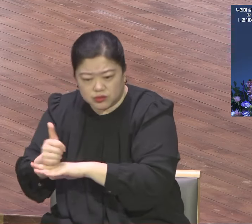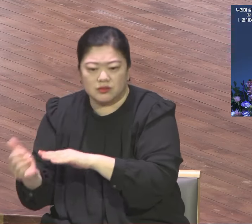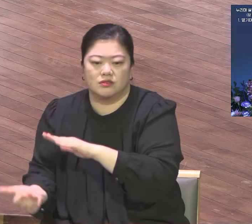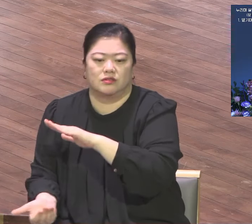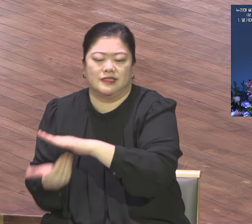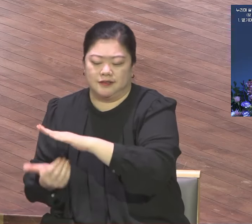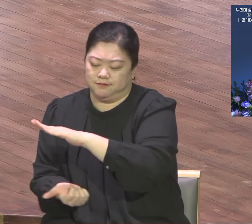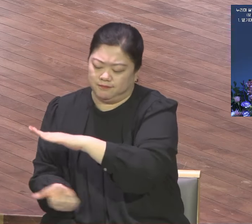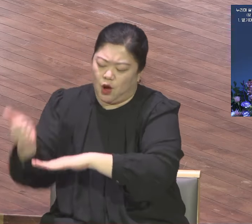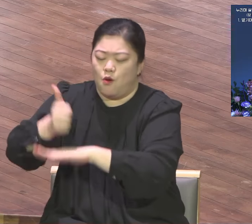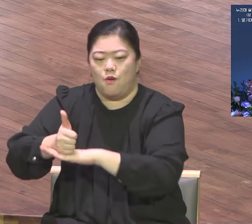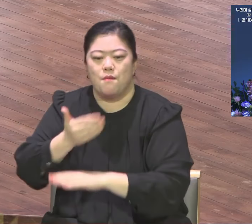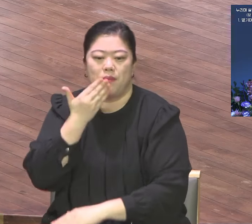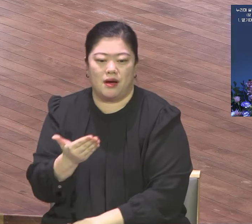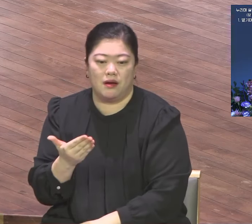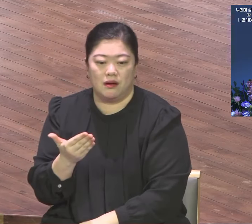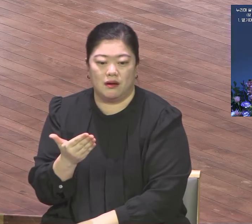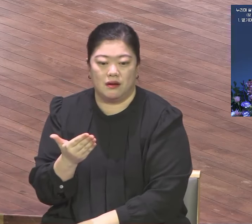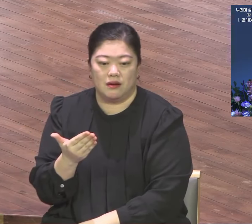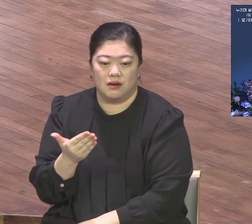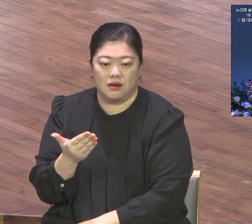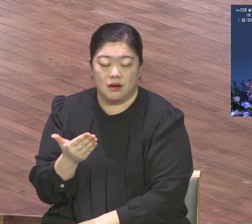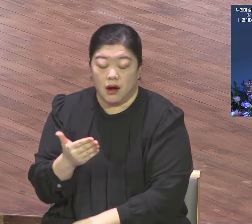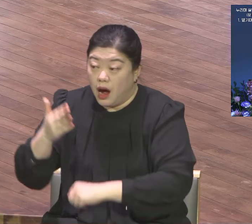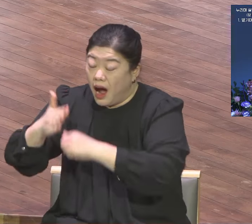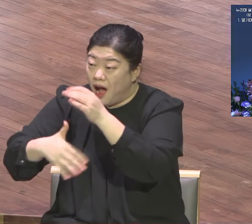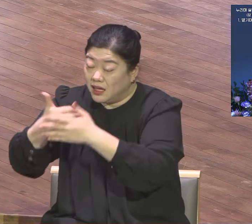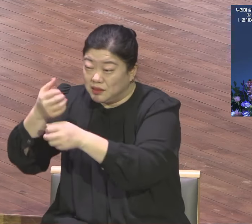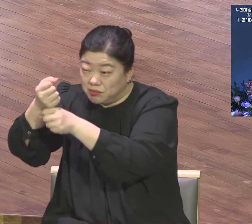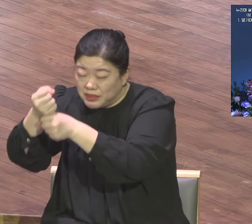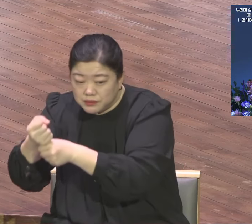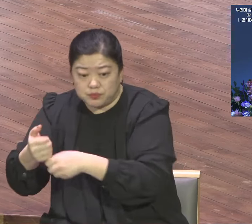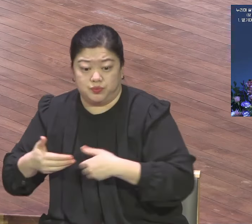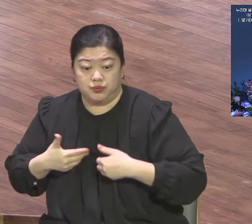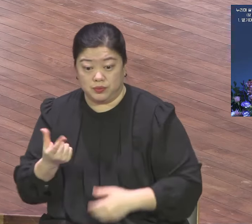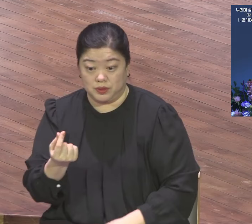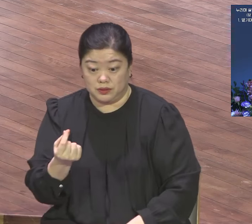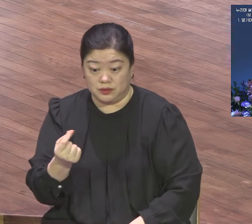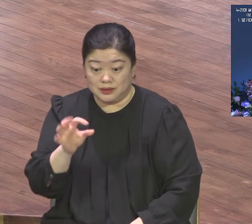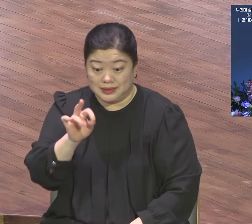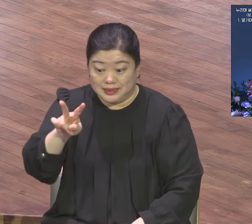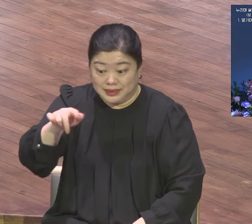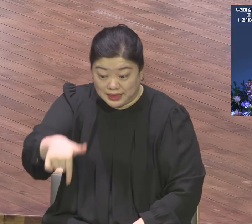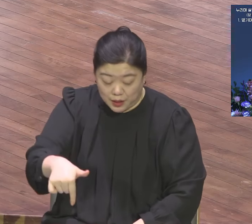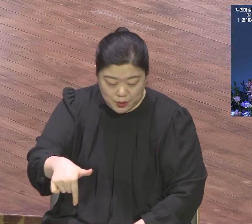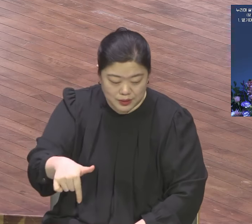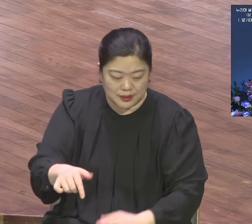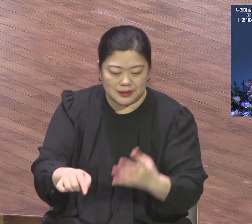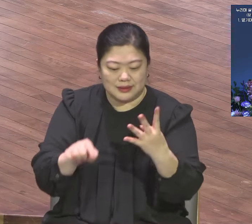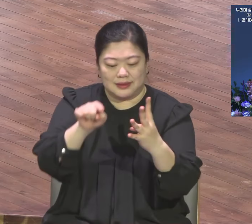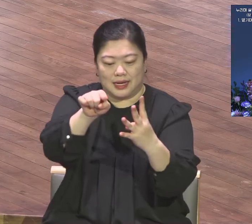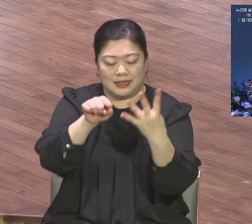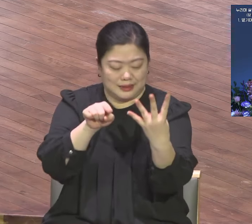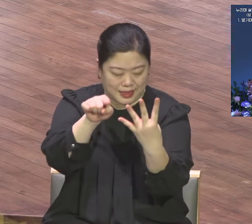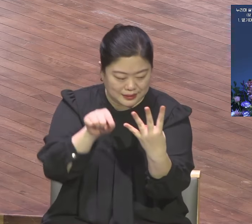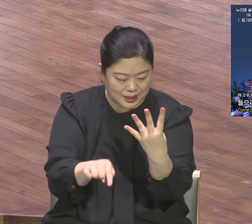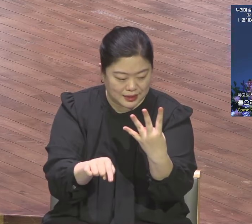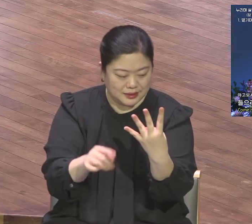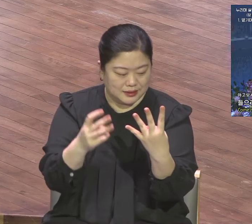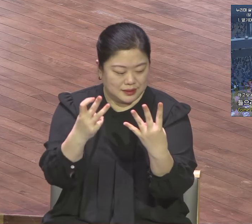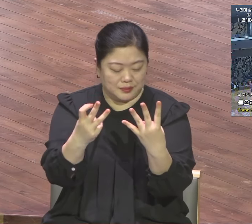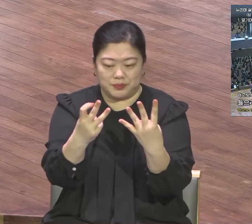있다. 하나님을 의지해야 돼. 하나님. 야고보서 4장 13절로 14절에 보면